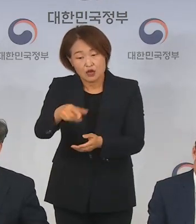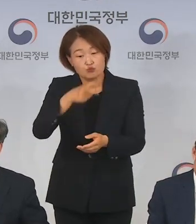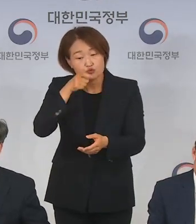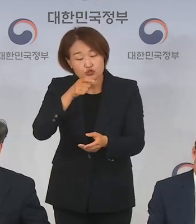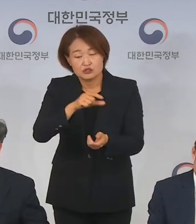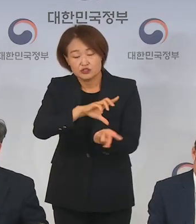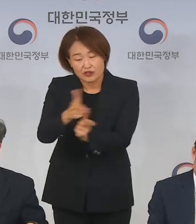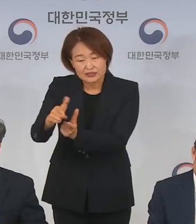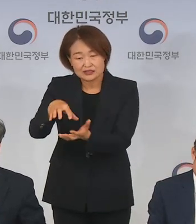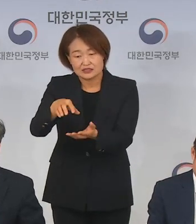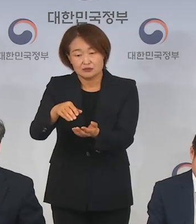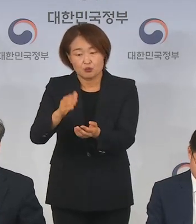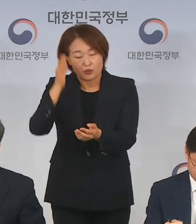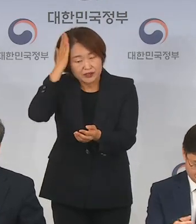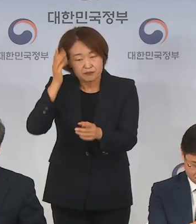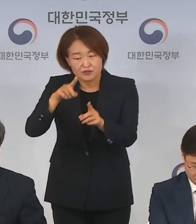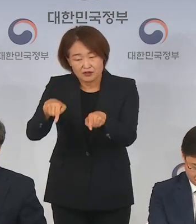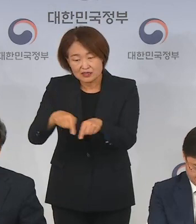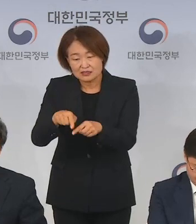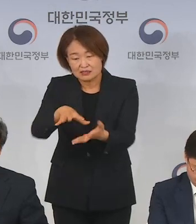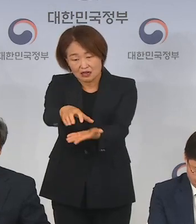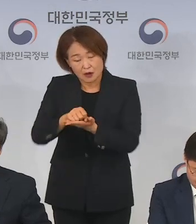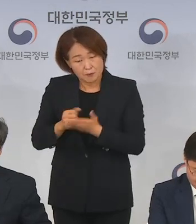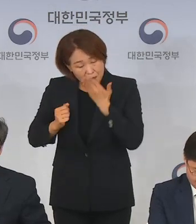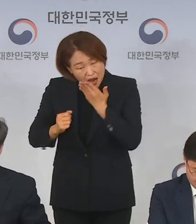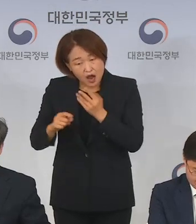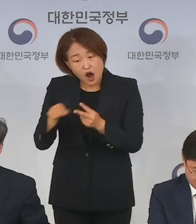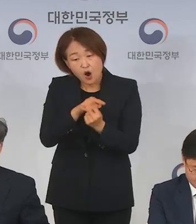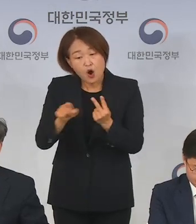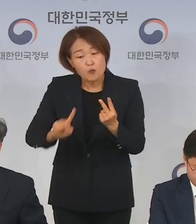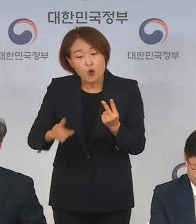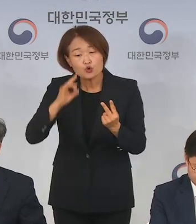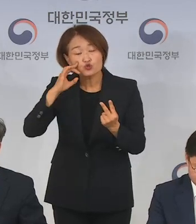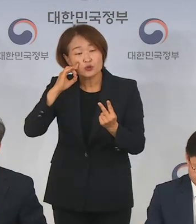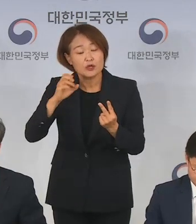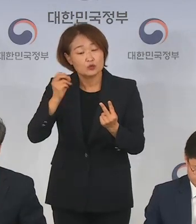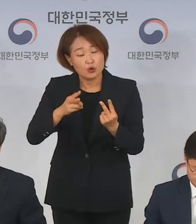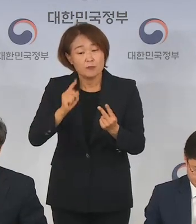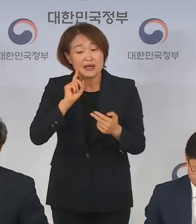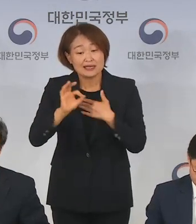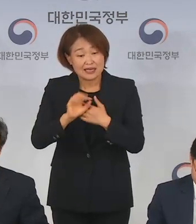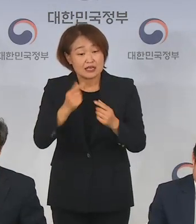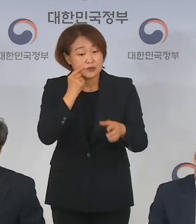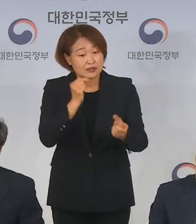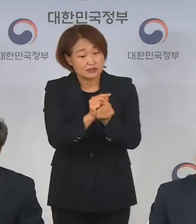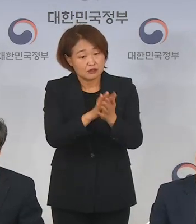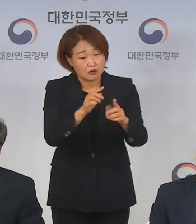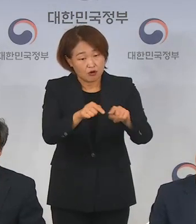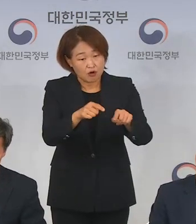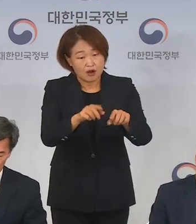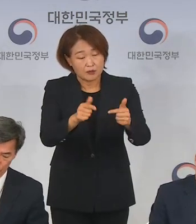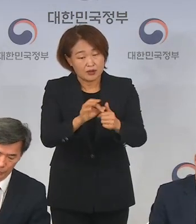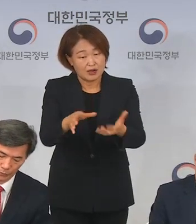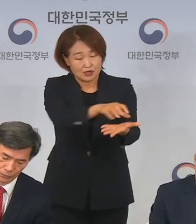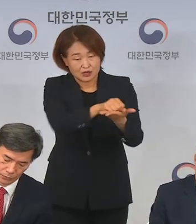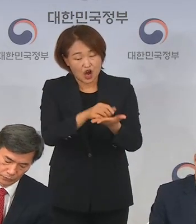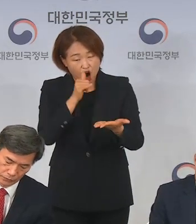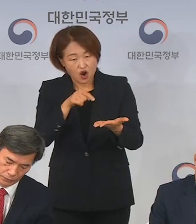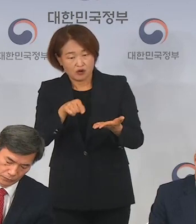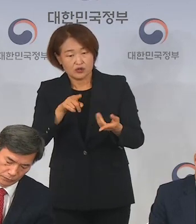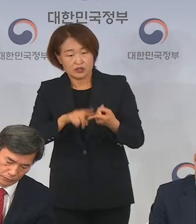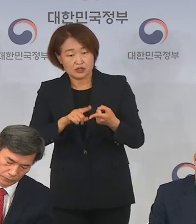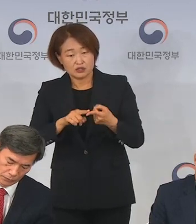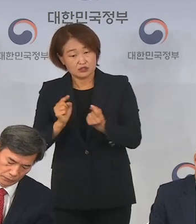필요하다는 뭐 요청을 하셨는지, 또 하셨다면 어떤 답변을 받았는지가 궁금하고요. 또 민간 전문가가